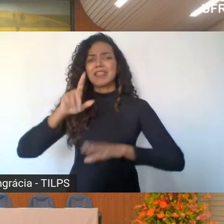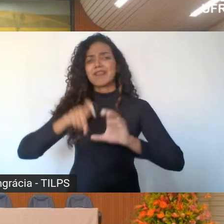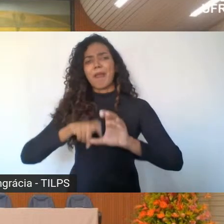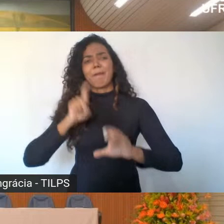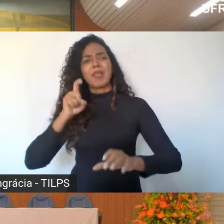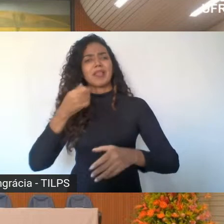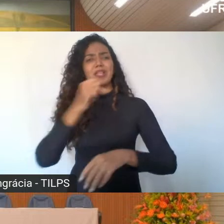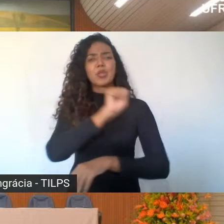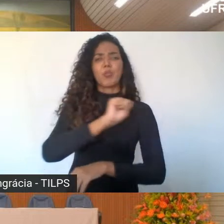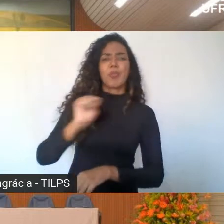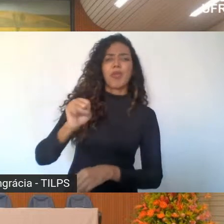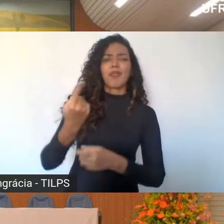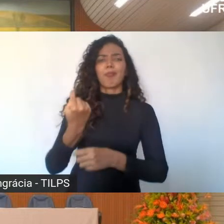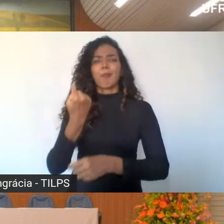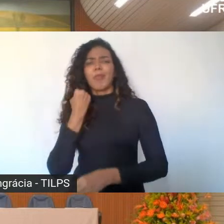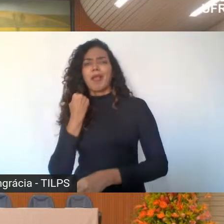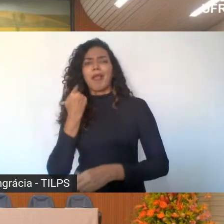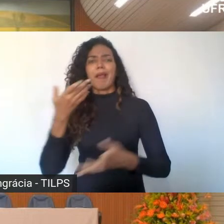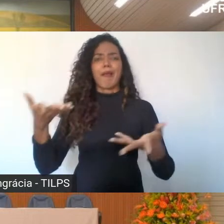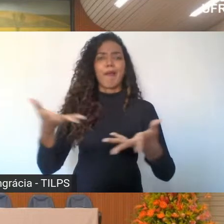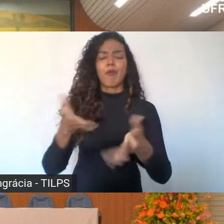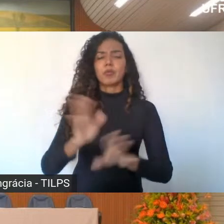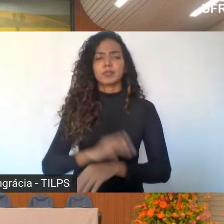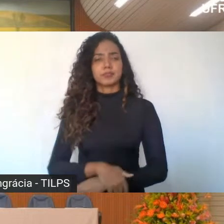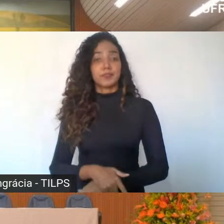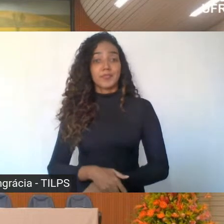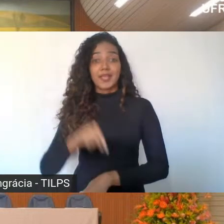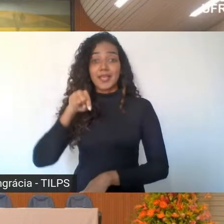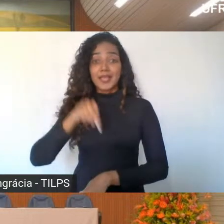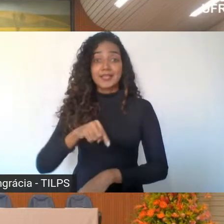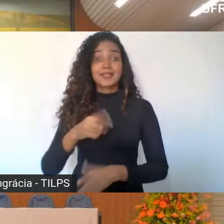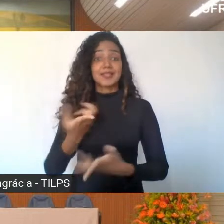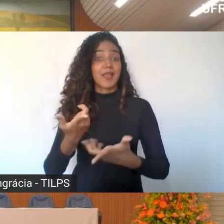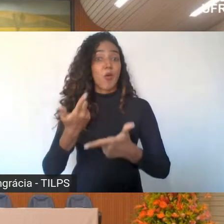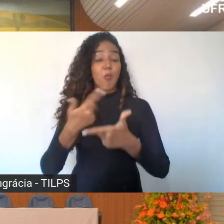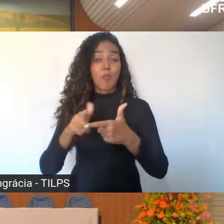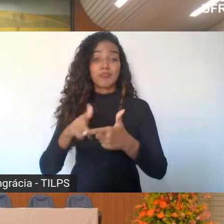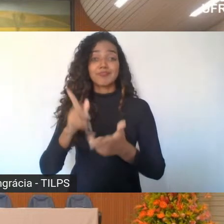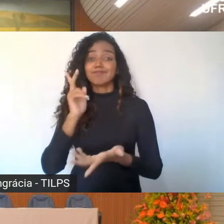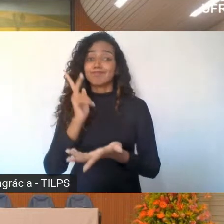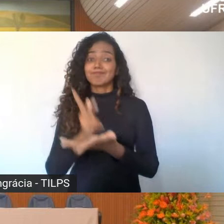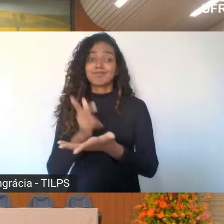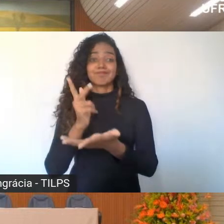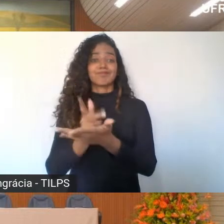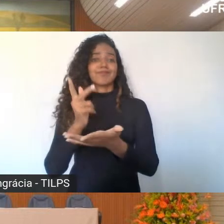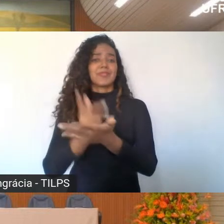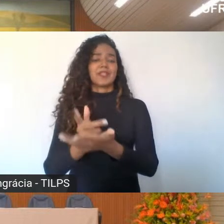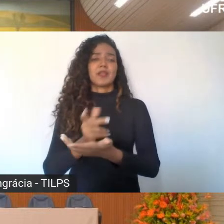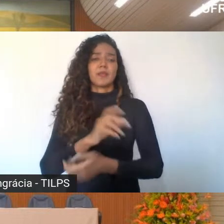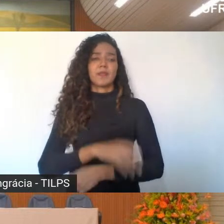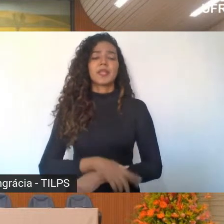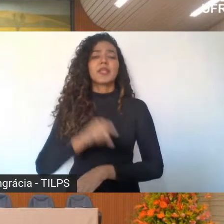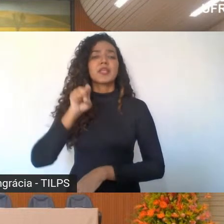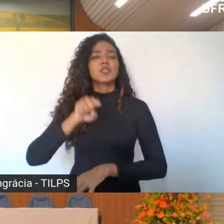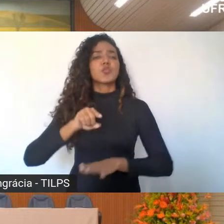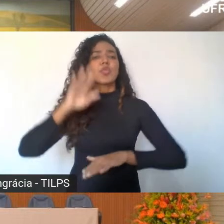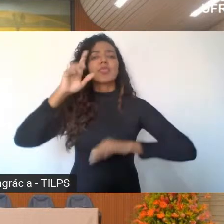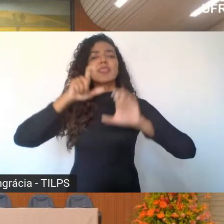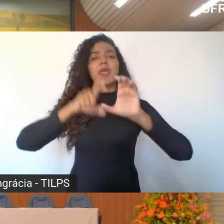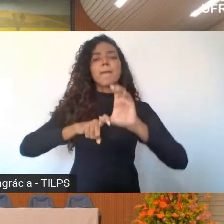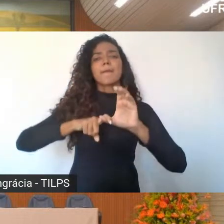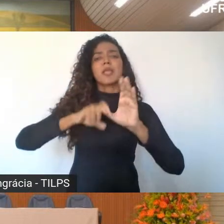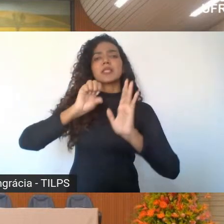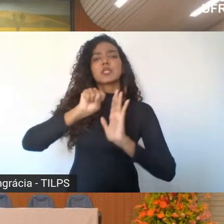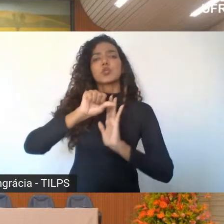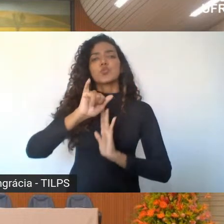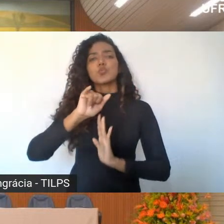muito tempo. Esse é um procedimento corriqueiro na UFRPE, né? Isso faz parte do ranking do SIGA, mas está